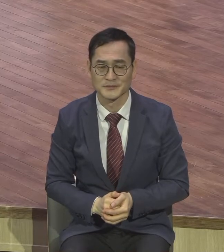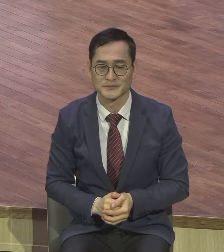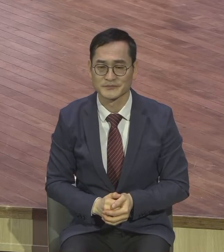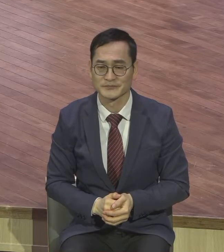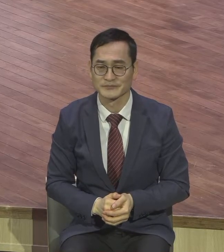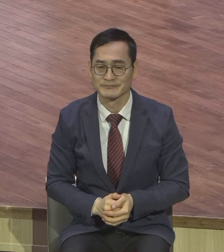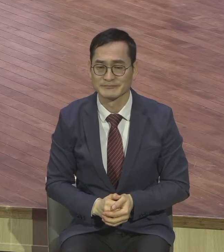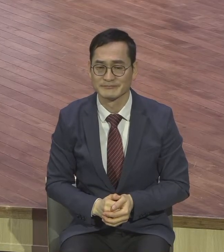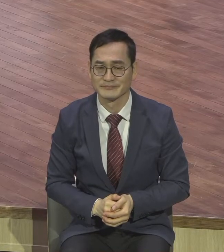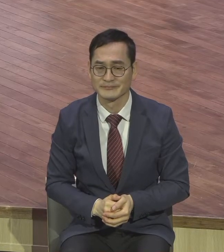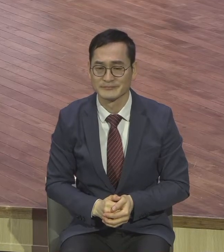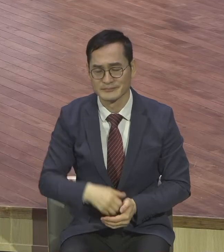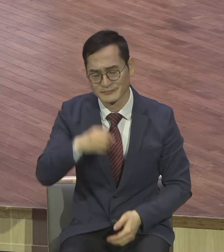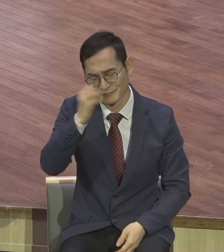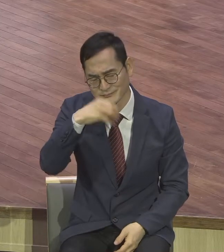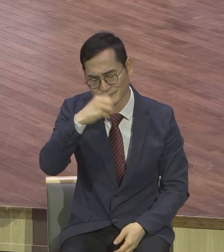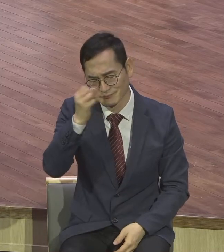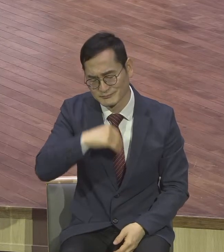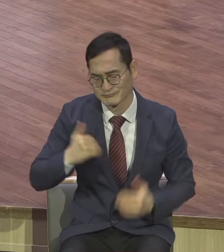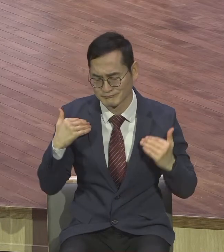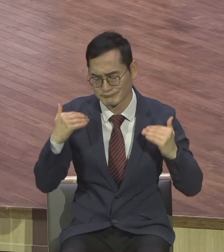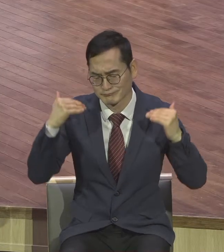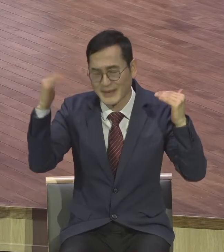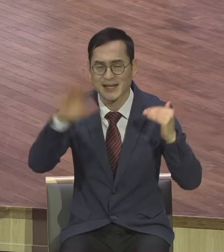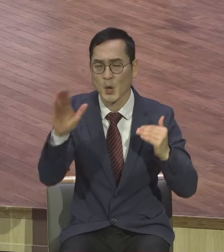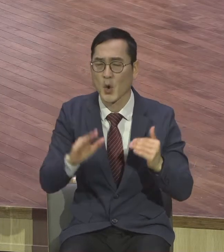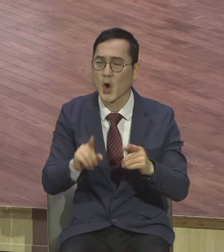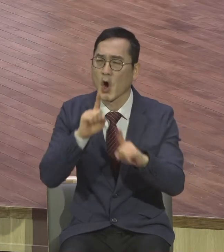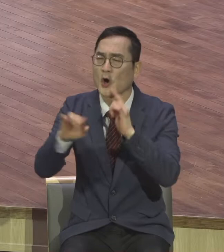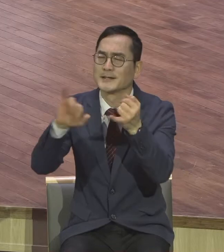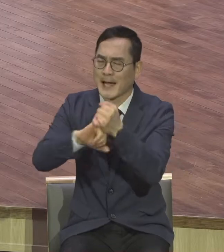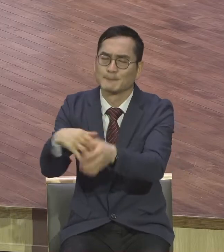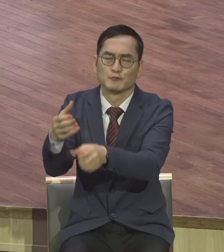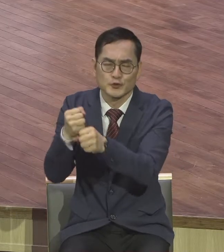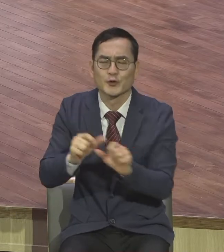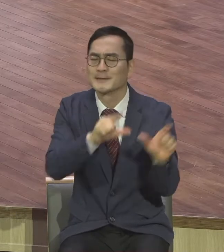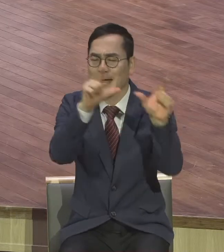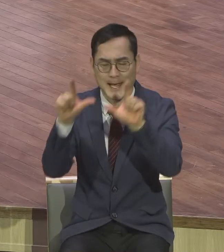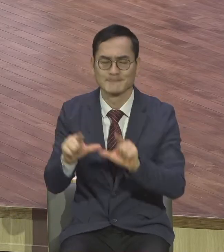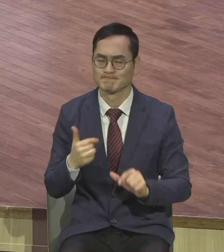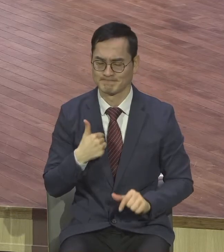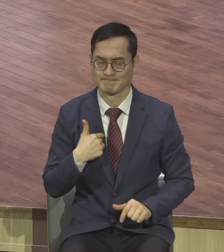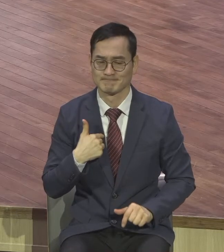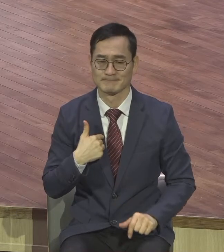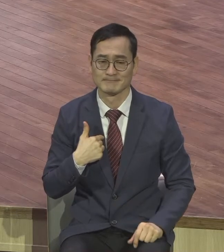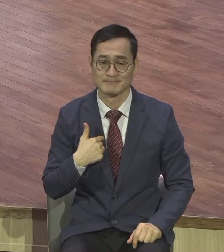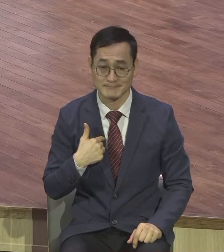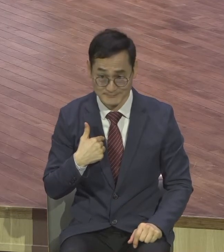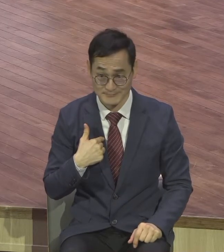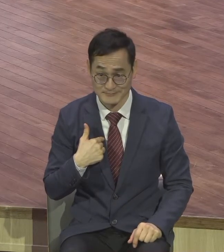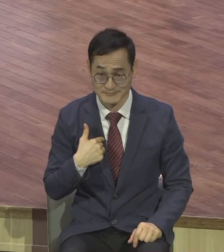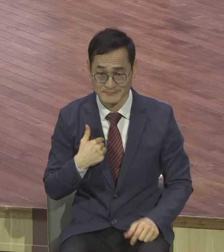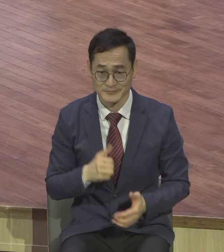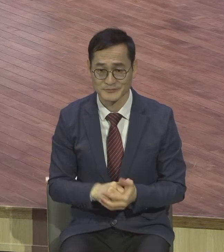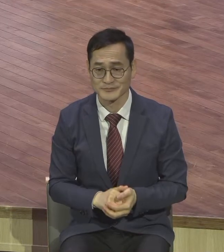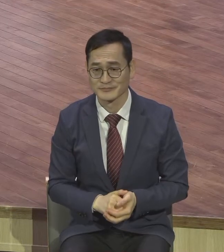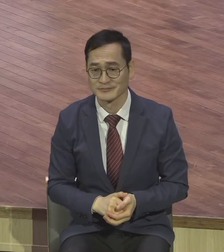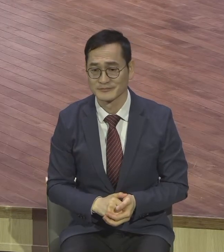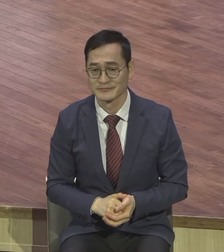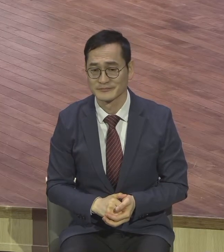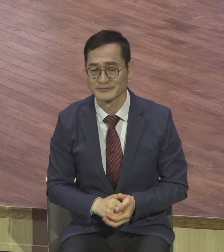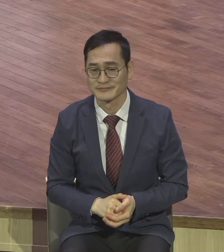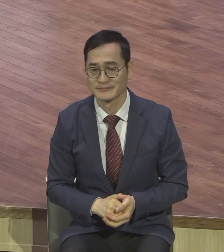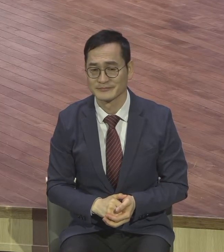잡고 언약 속에 자라는 언약의 사람입니다. 라는 증거로 랩노트라는 단어를 쓰는 거예요. 랩노트는 거루트기라는 성경에 나와 있는